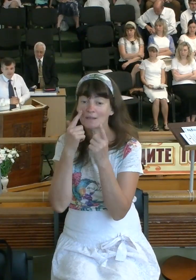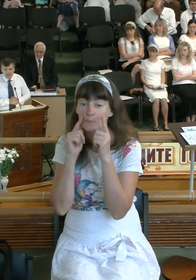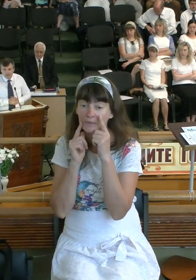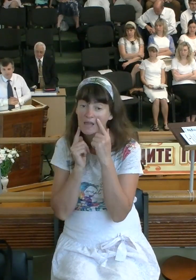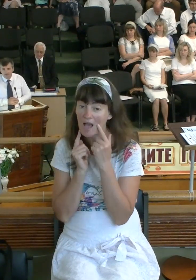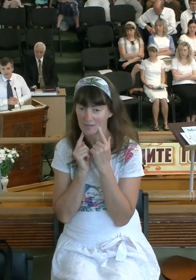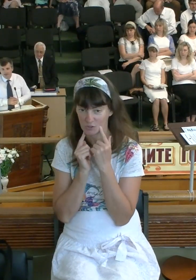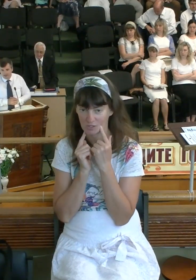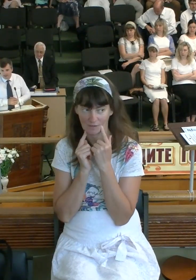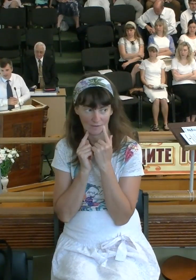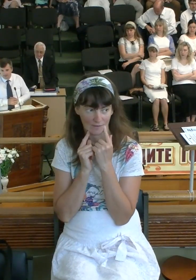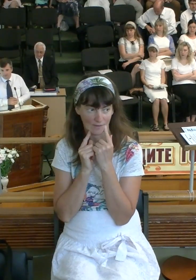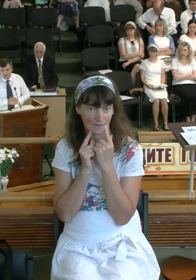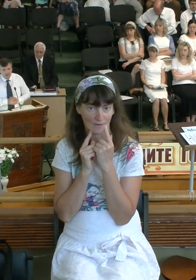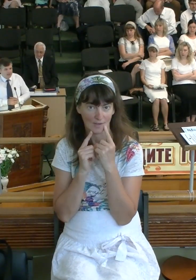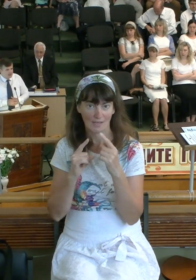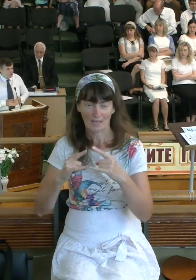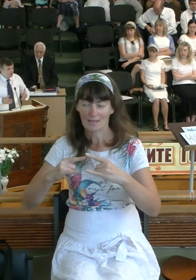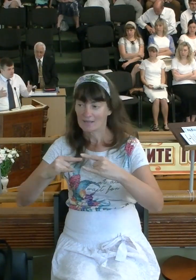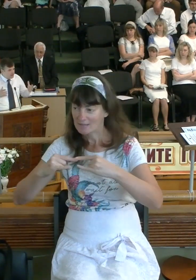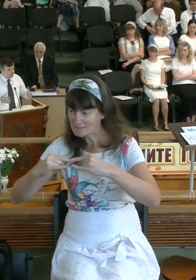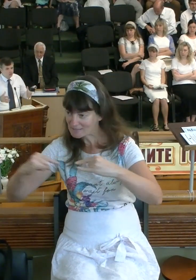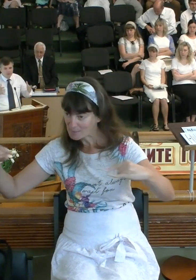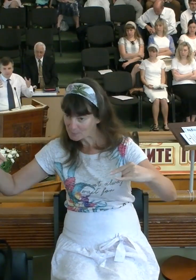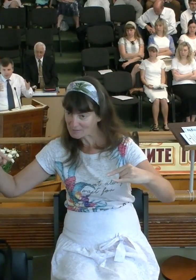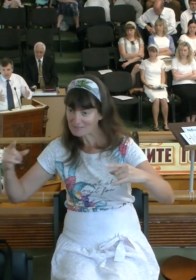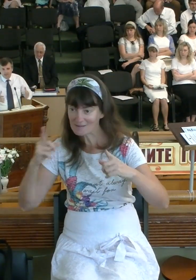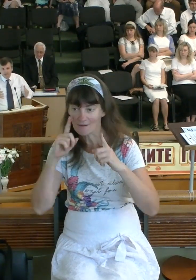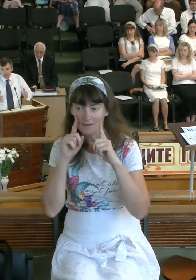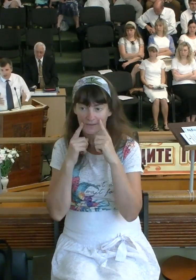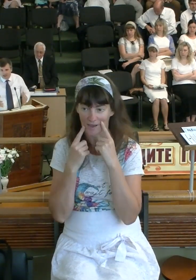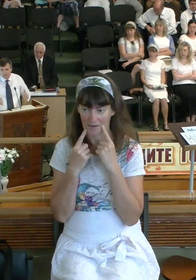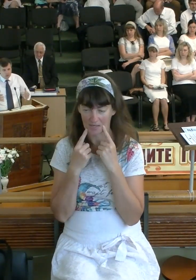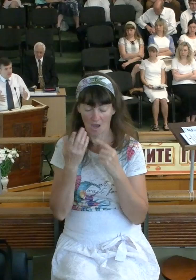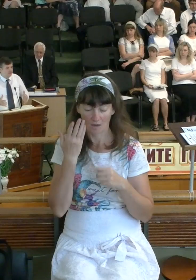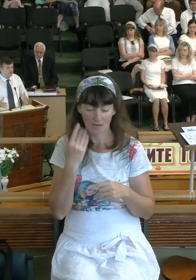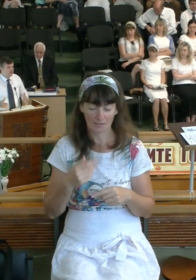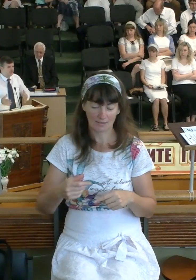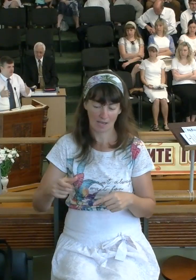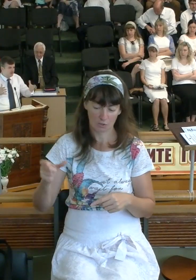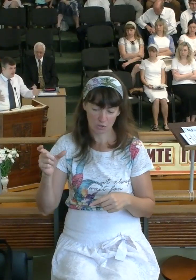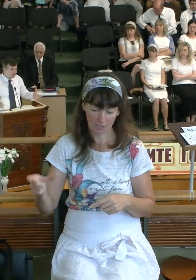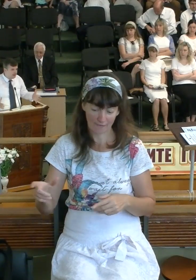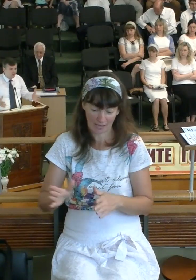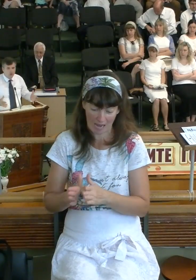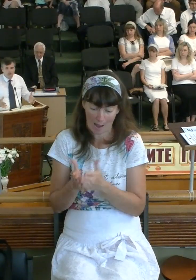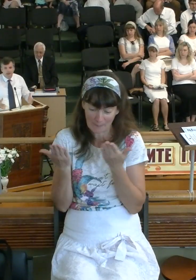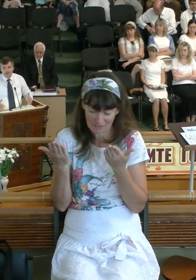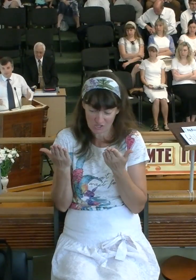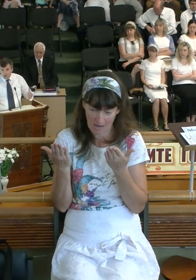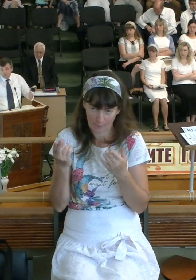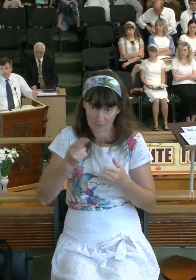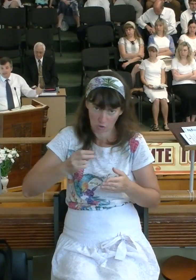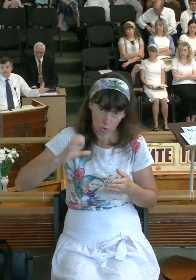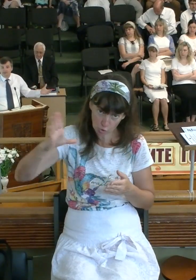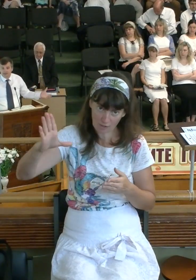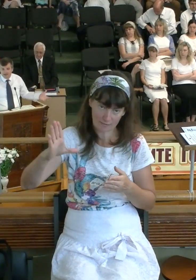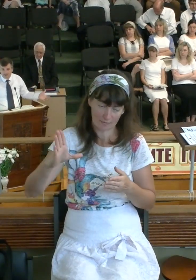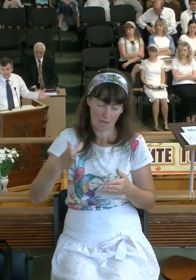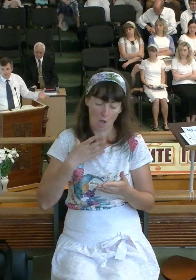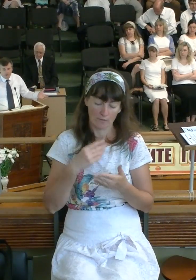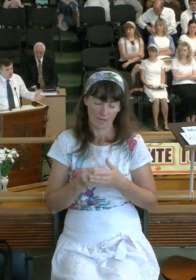и скамьи рыдания. Когда человек, который был обличаем Духом Святым в своих грехах, он мог